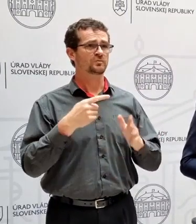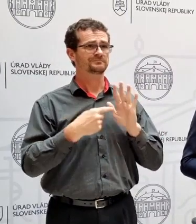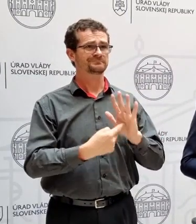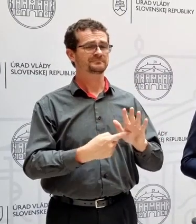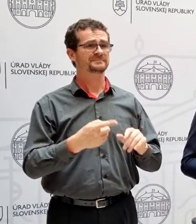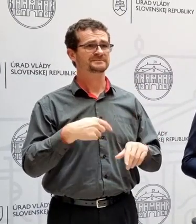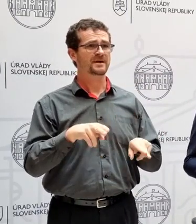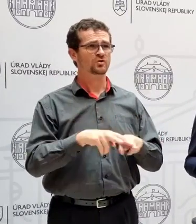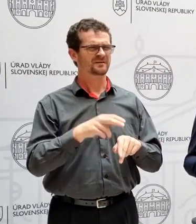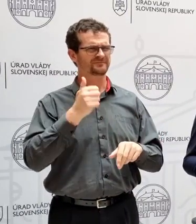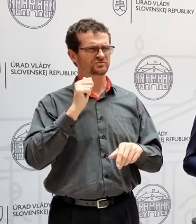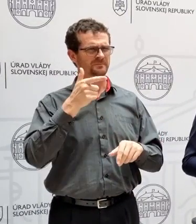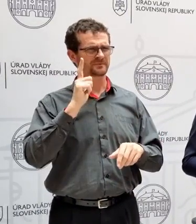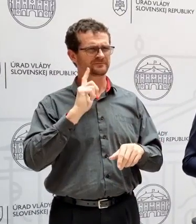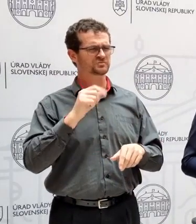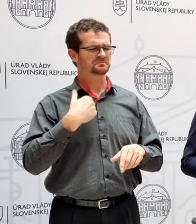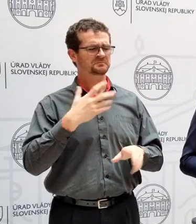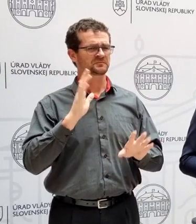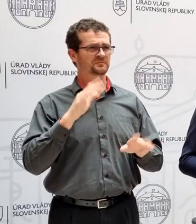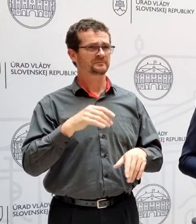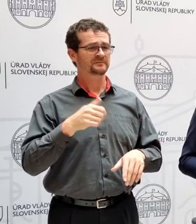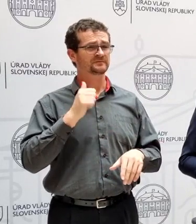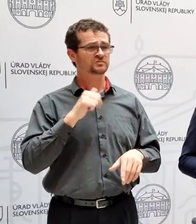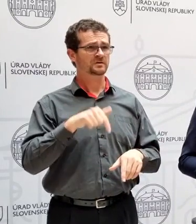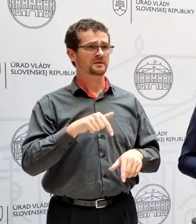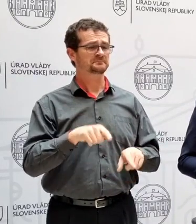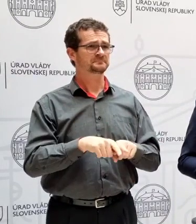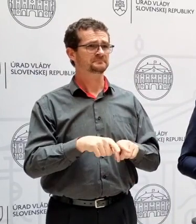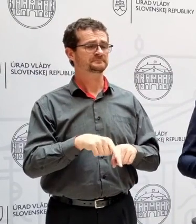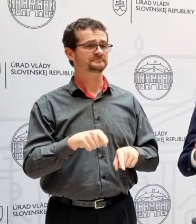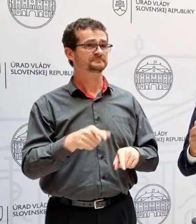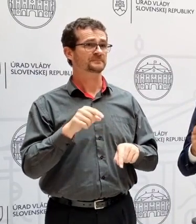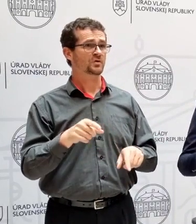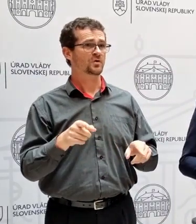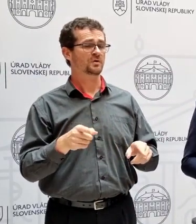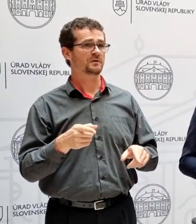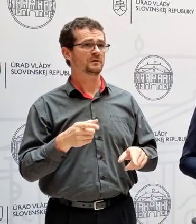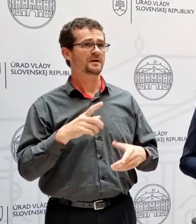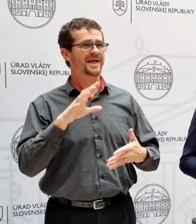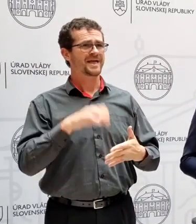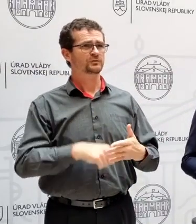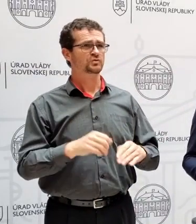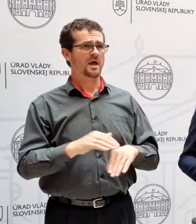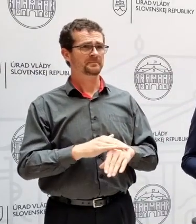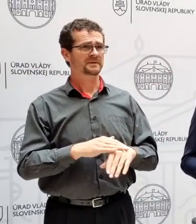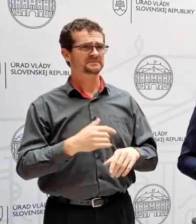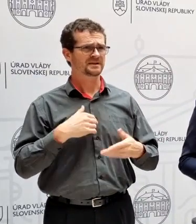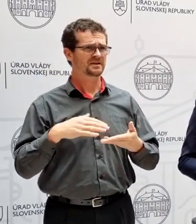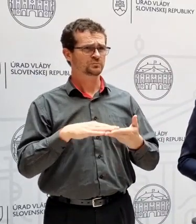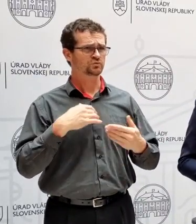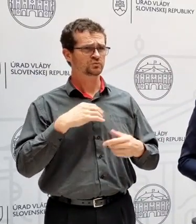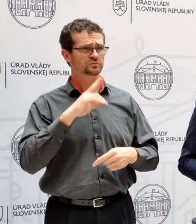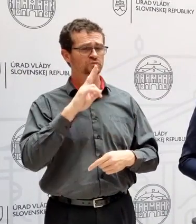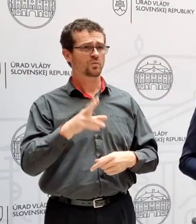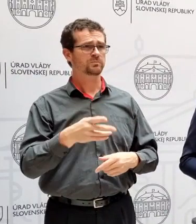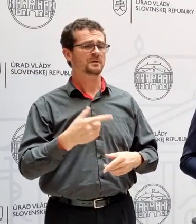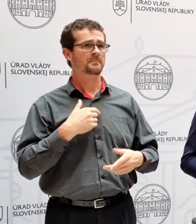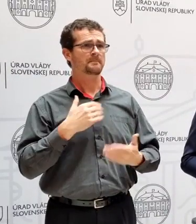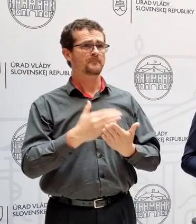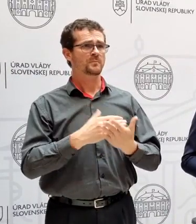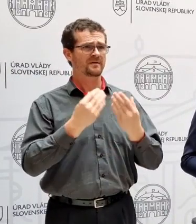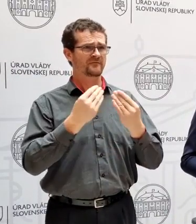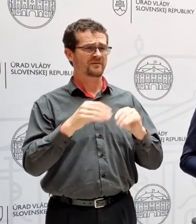prezentovala Sme rodina, či včera alebo prevčerom, teraz neviem, včera, tak či to je exekučná amnestia, však sme to spoločne slúbili, máme to v